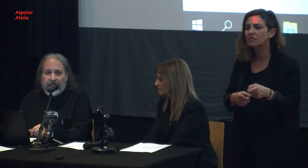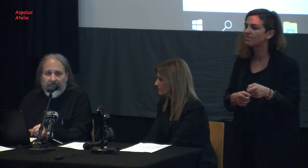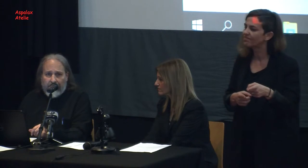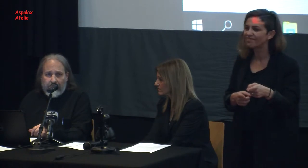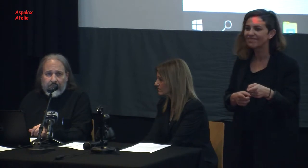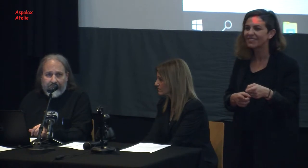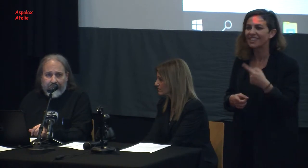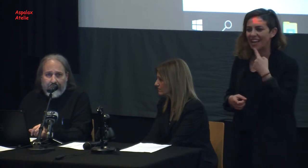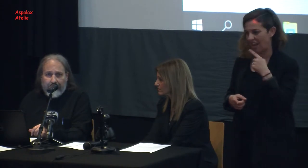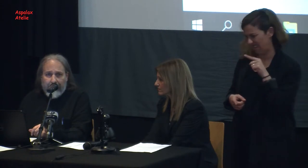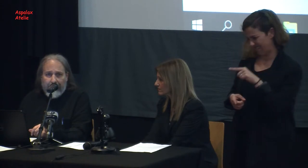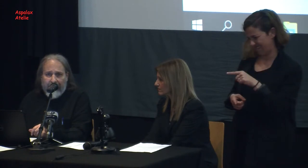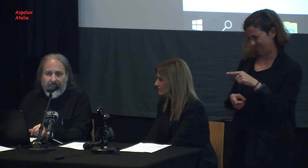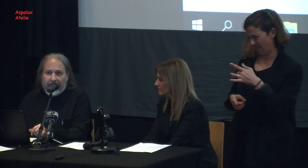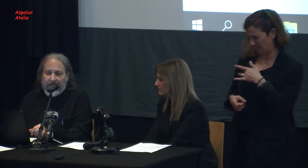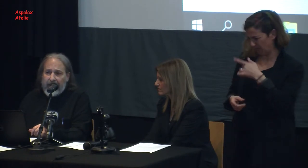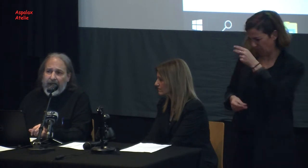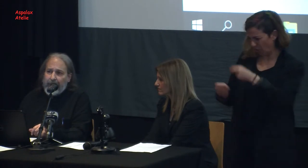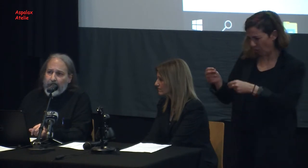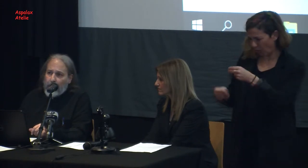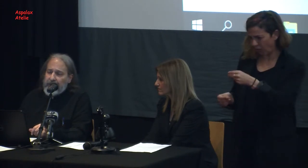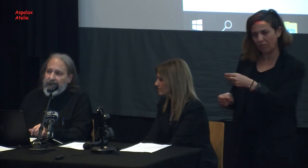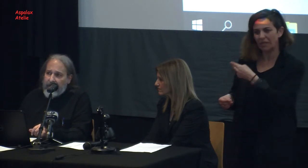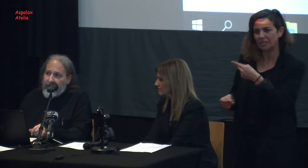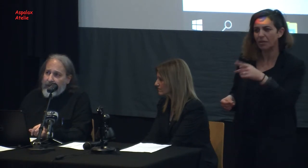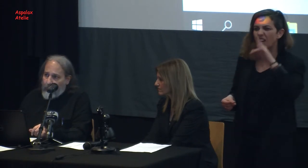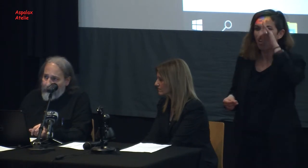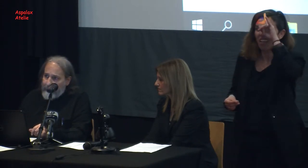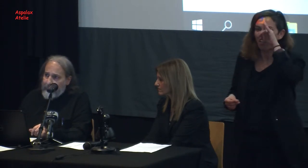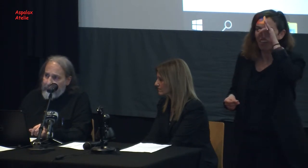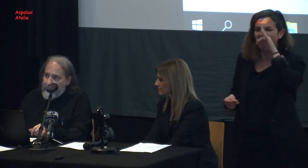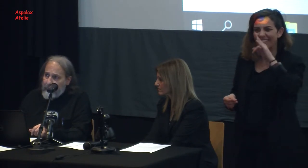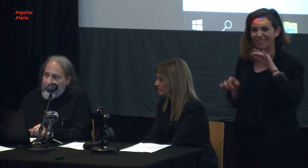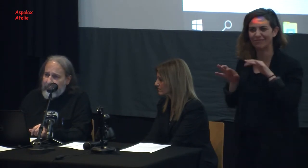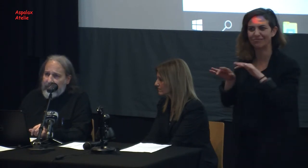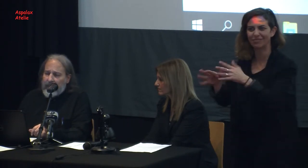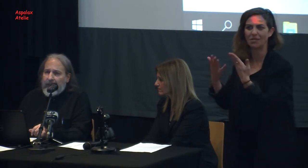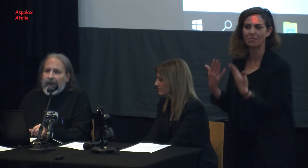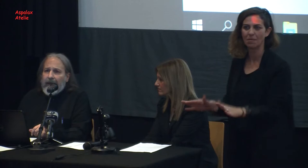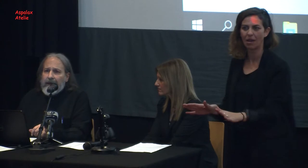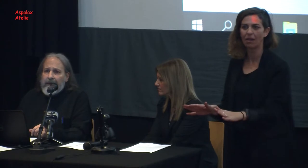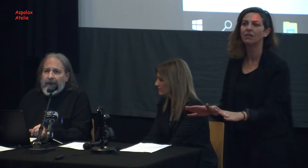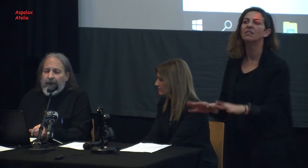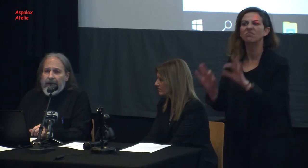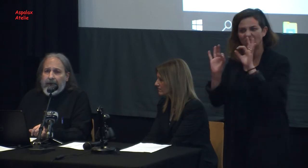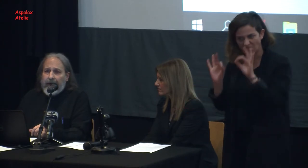είναι δαιμονισμένος. Και αυτή την αντιμετώπιση είχα και εγώ.